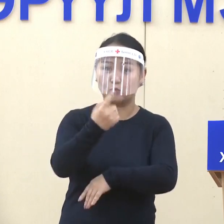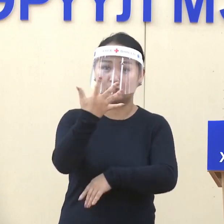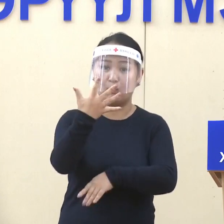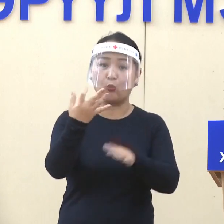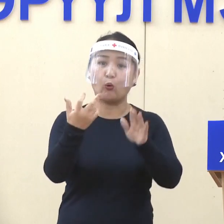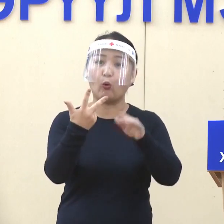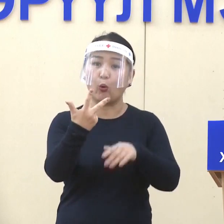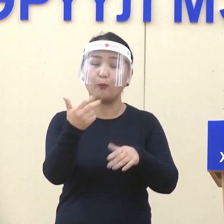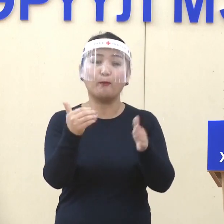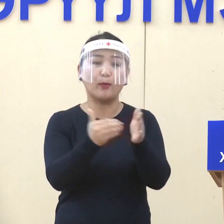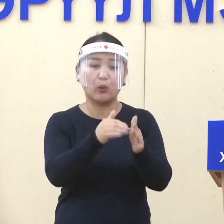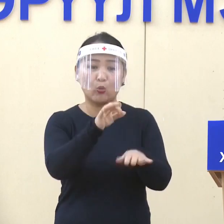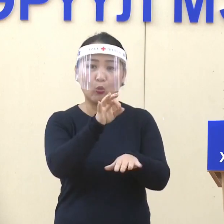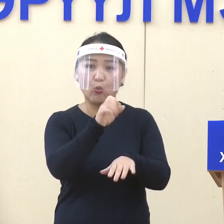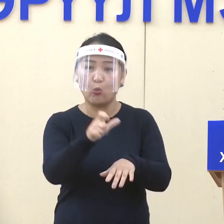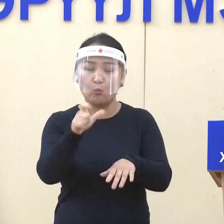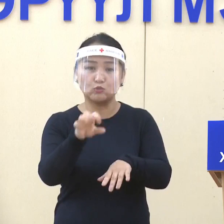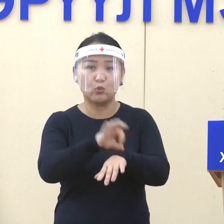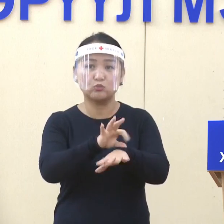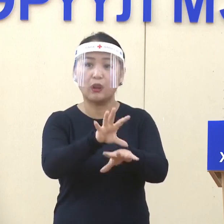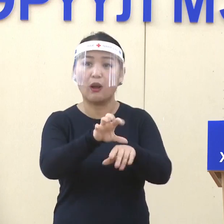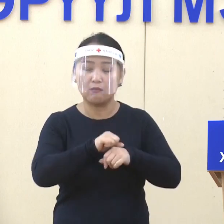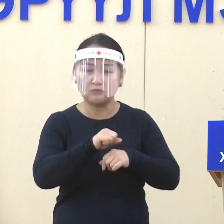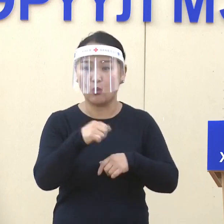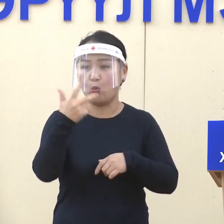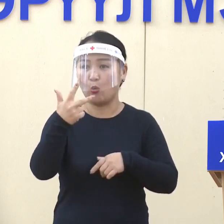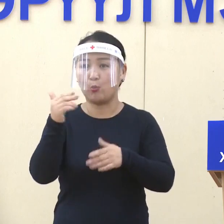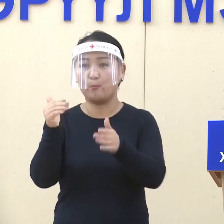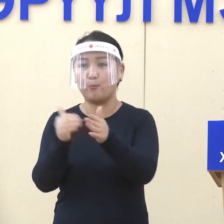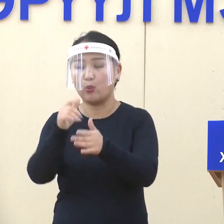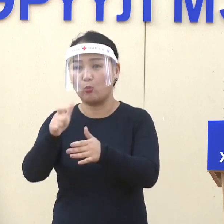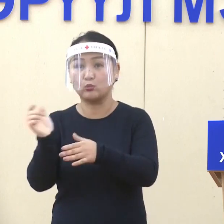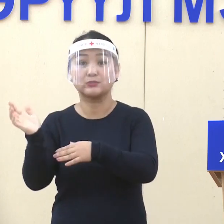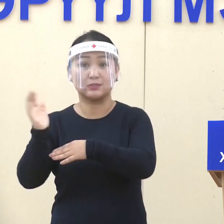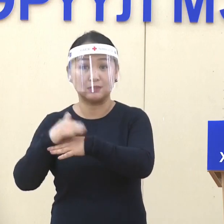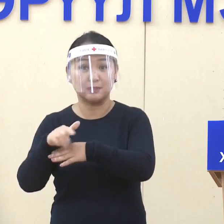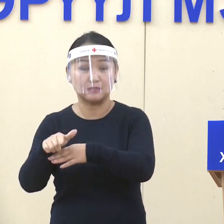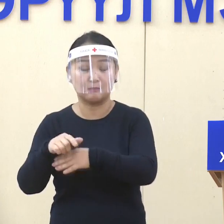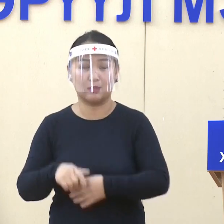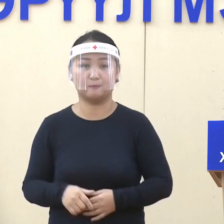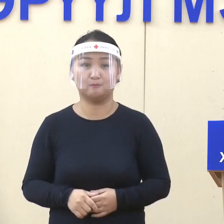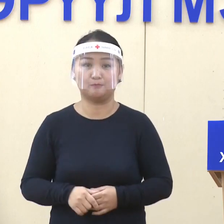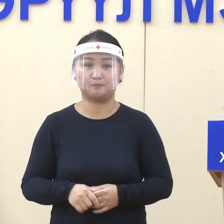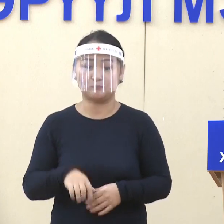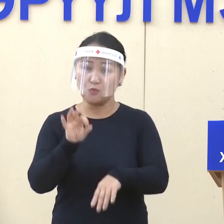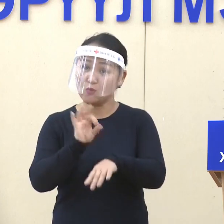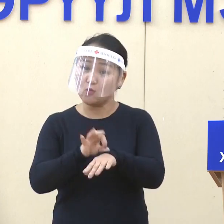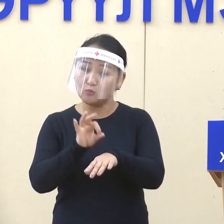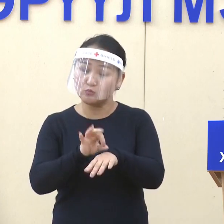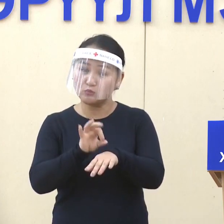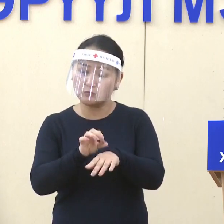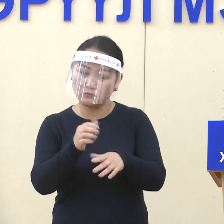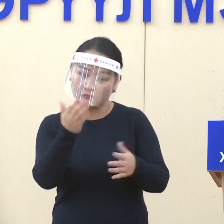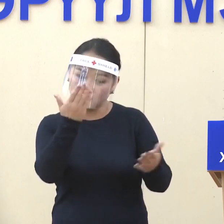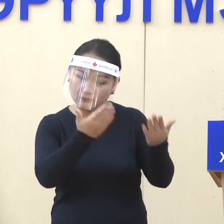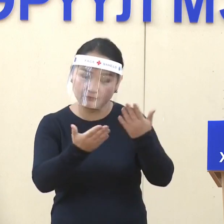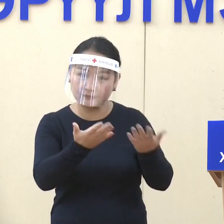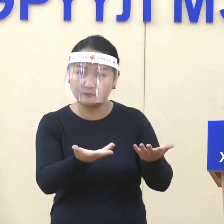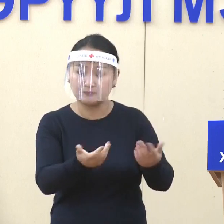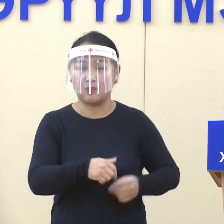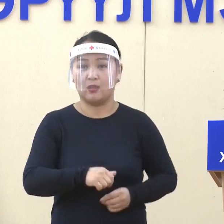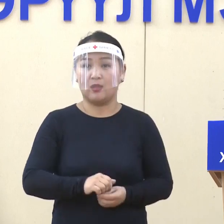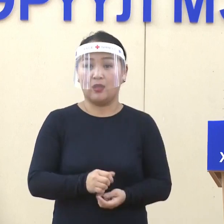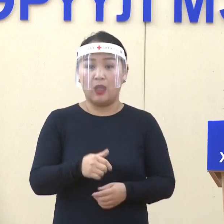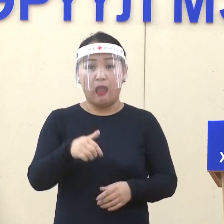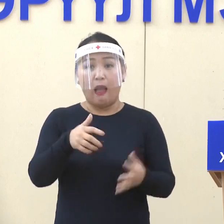шинээр коронавирусын халдвар авч 3,000 гаруй хүн эндсэн байна. За ингээд өвчлөлийг үзэх юм бол Америкийн нэгдсэн